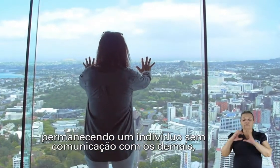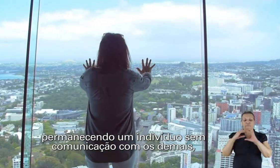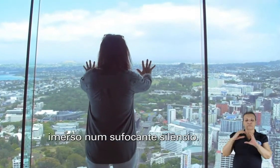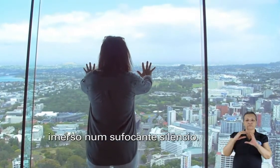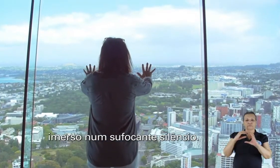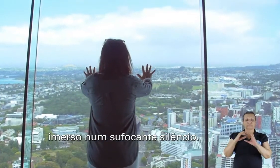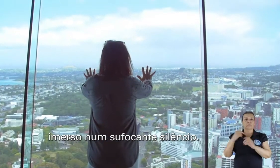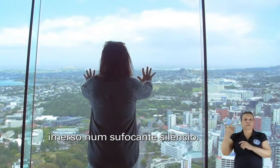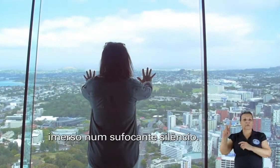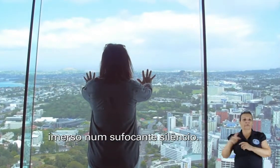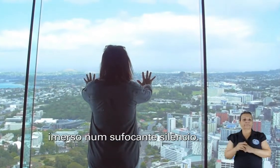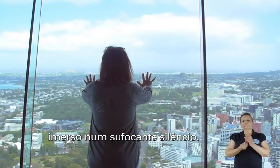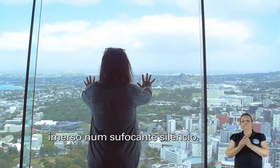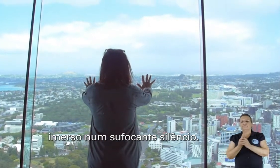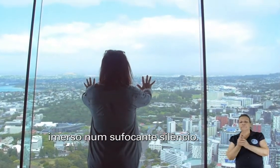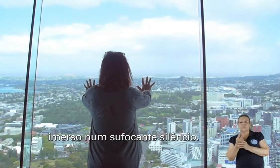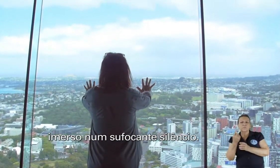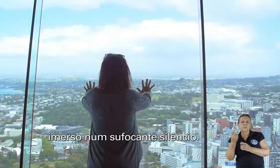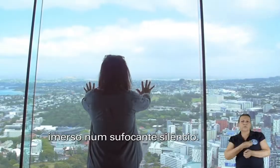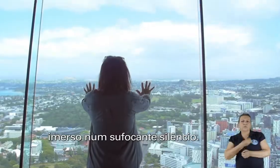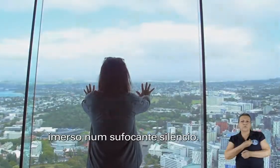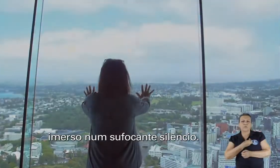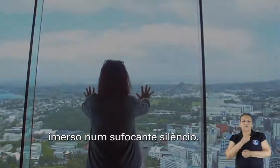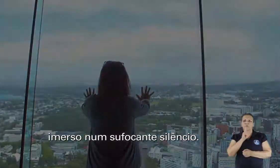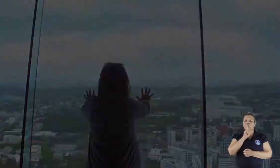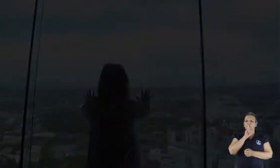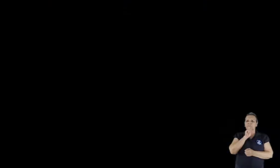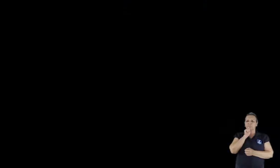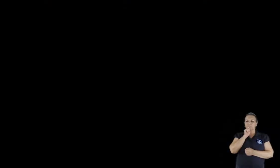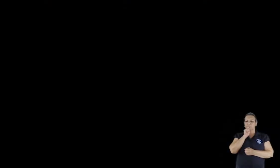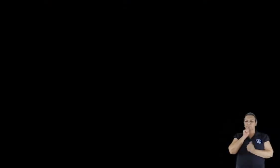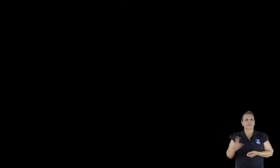os demais, imerso num sufocante silêncio.